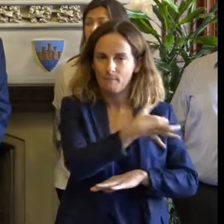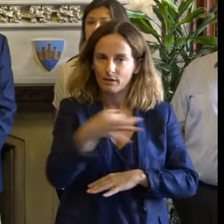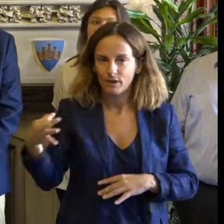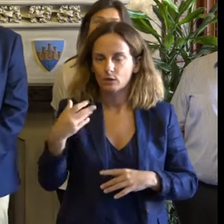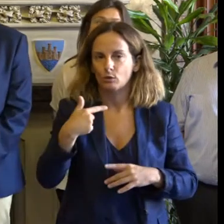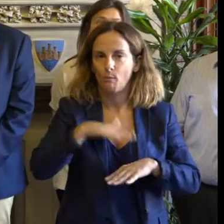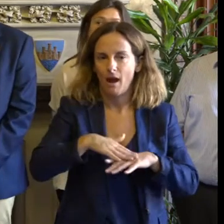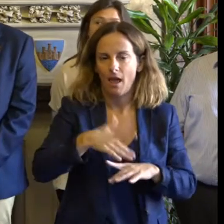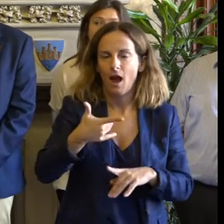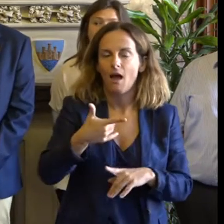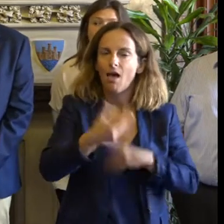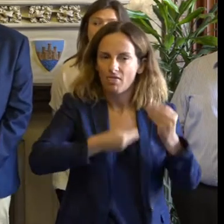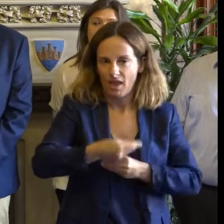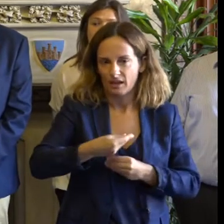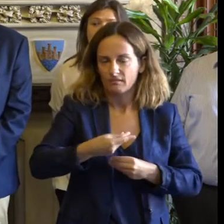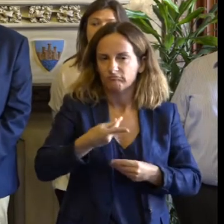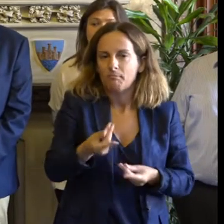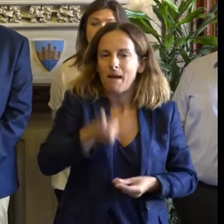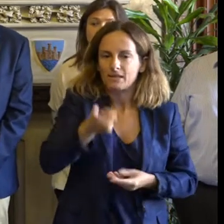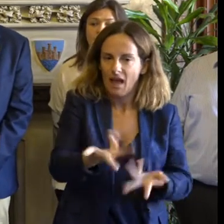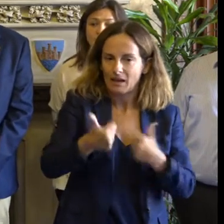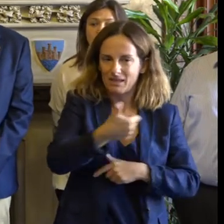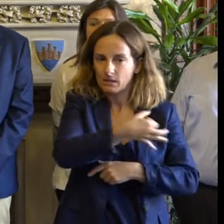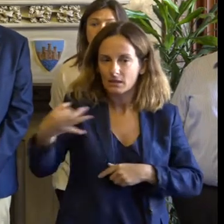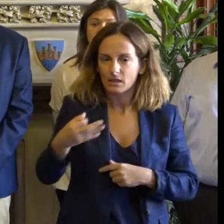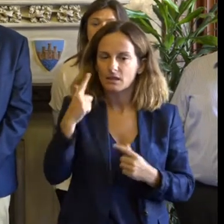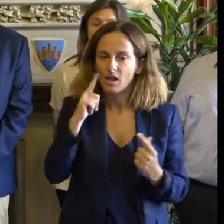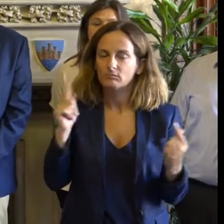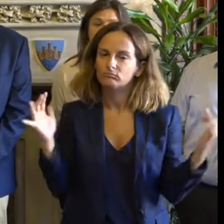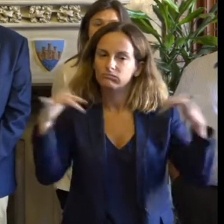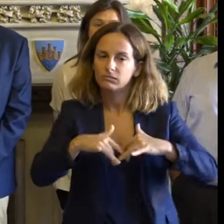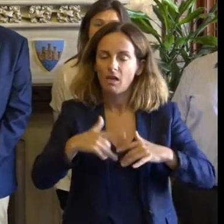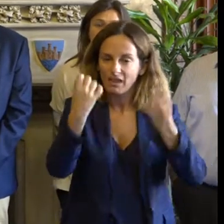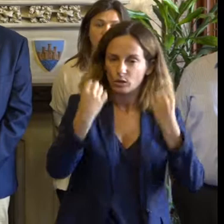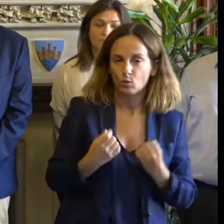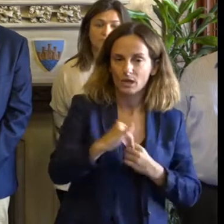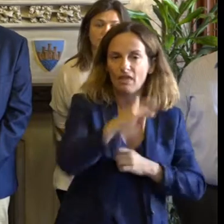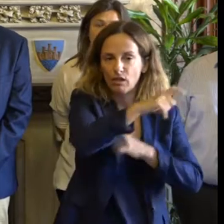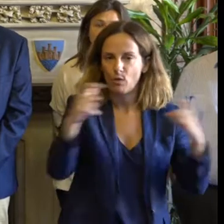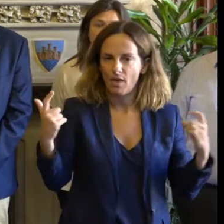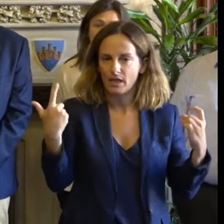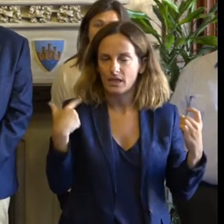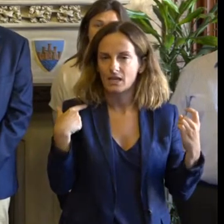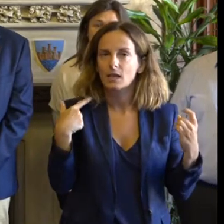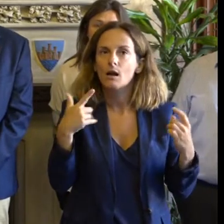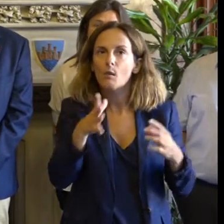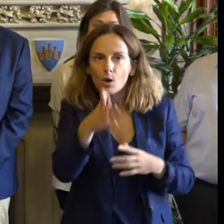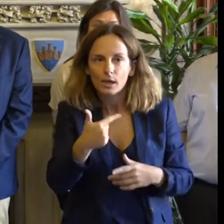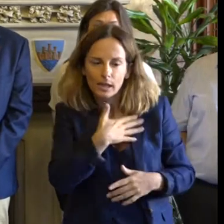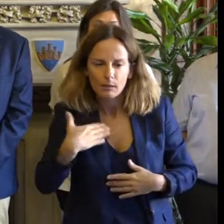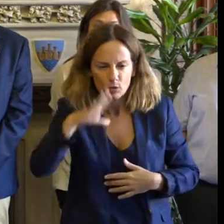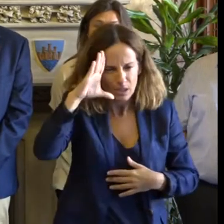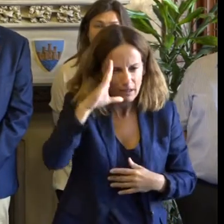institució i la ciutadania. Per nosaltres, té un valor extraordinari escoltar reivindicacions directes, sense cap tipus de filtre.